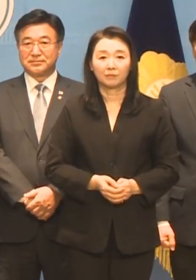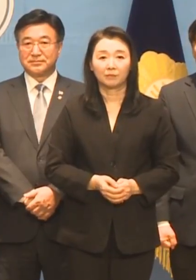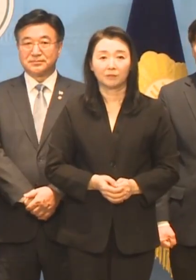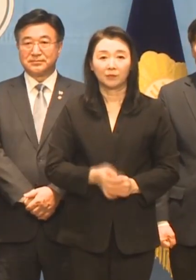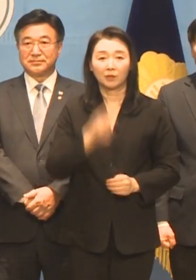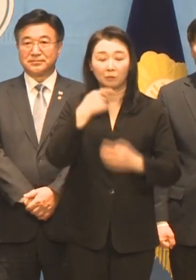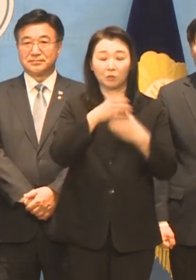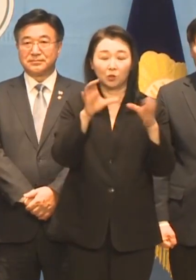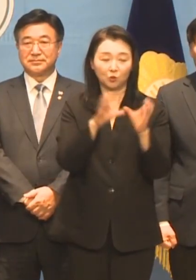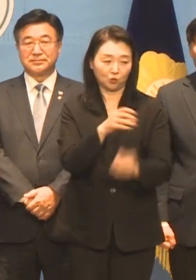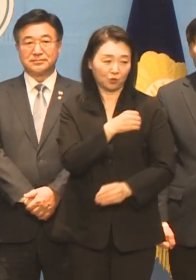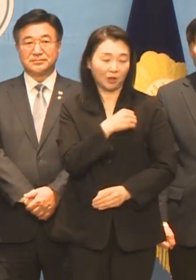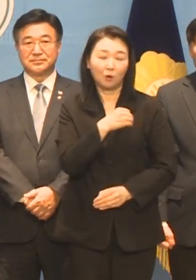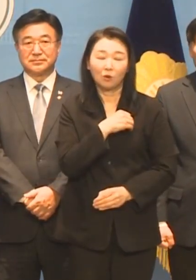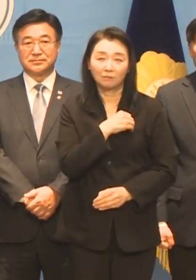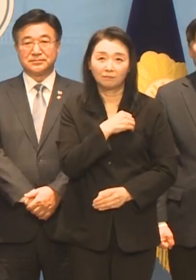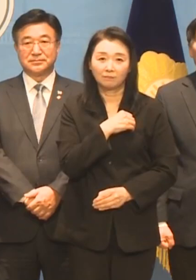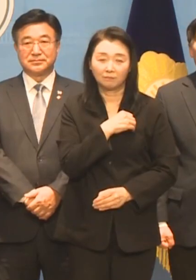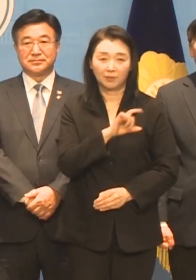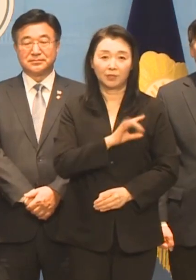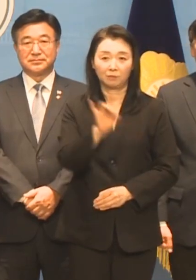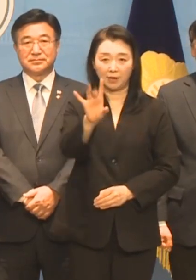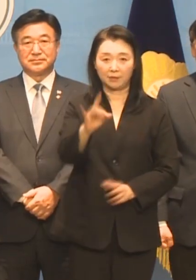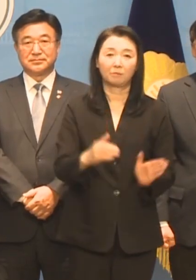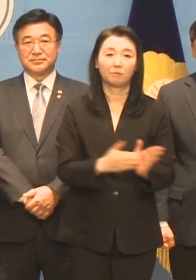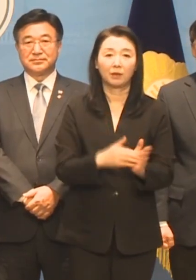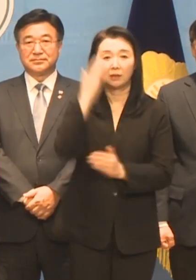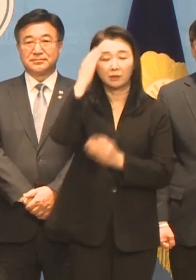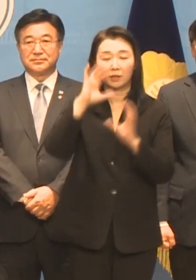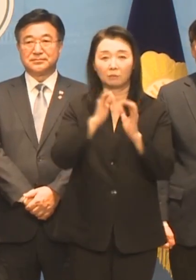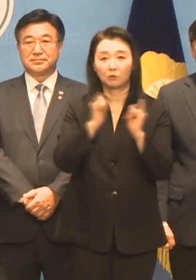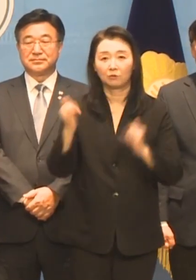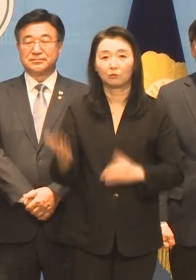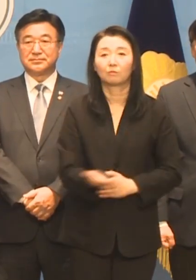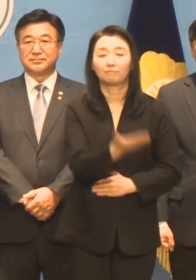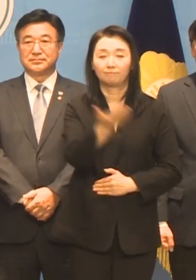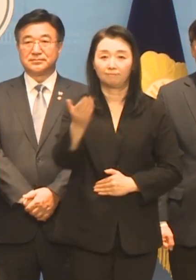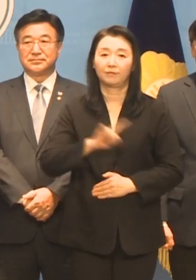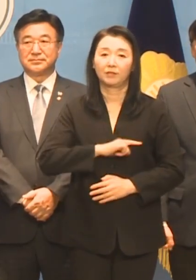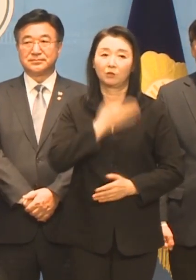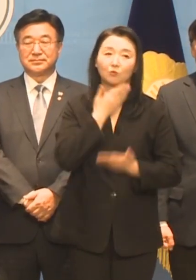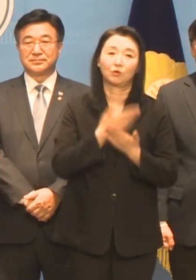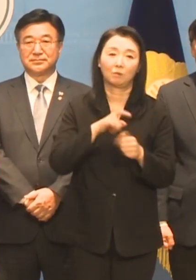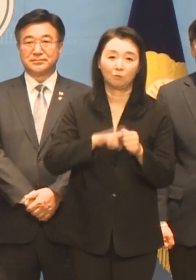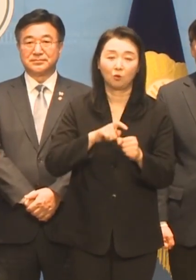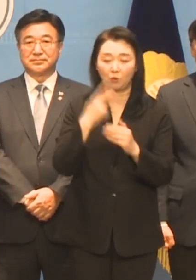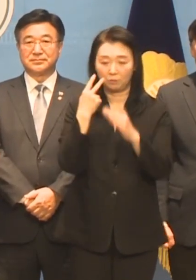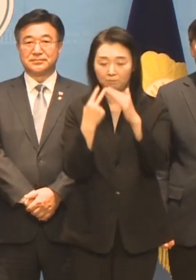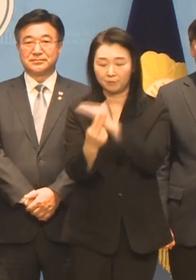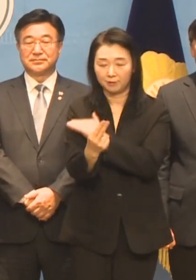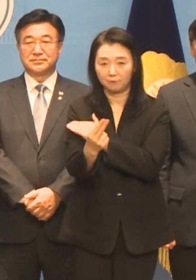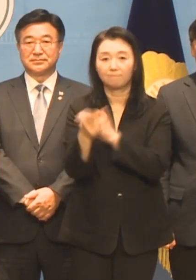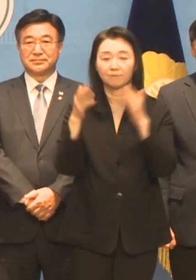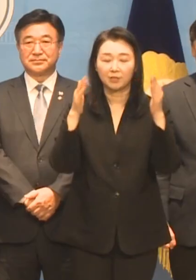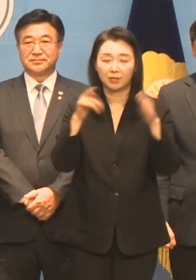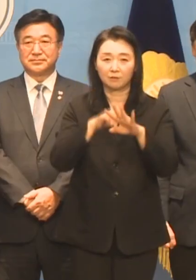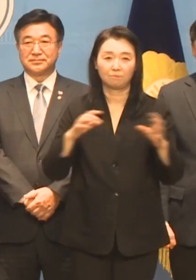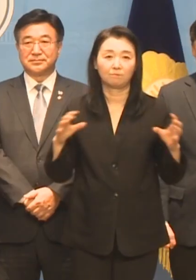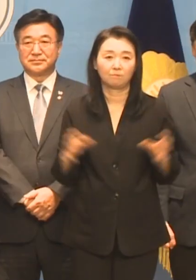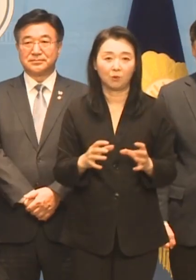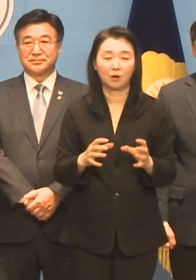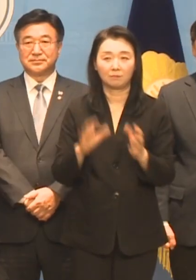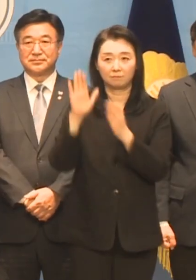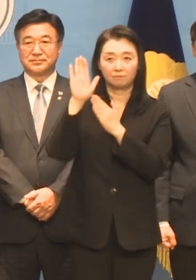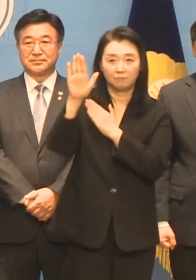민주당원이라는 오직 하나의 이름으로 대한민국과 국민에게 가장 중요한 목표와 비전을 향해서 힘을 모아